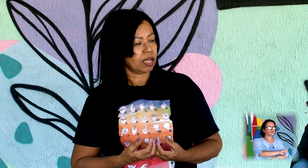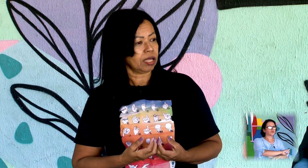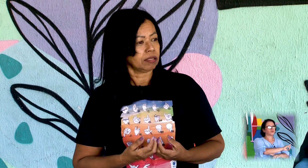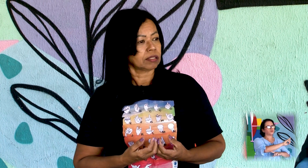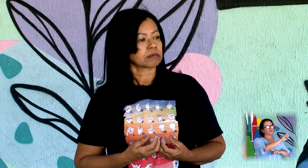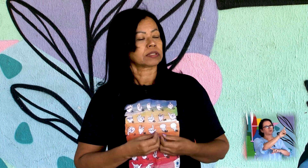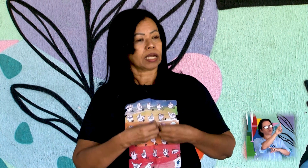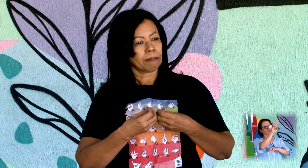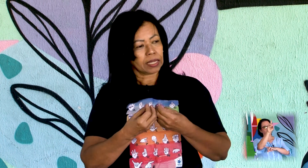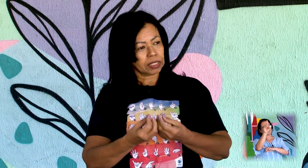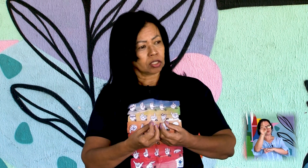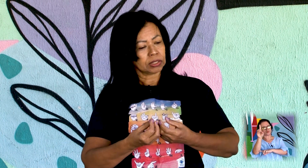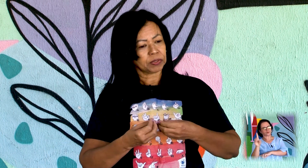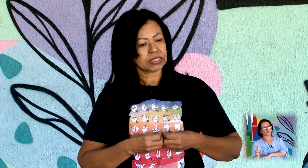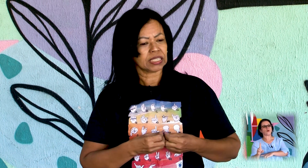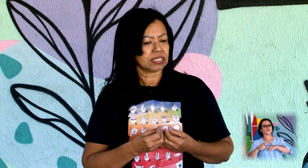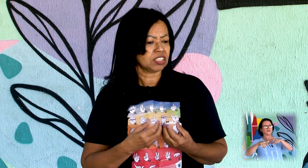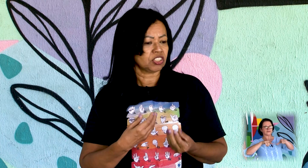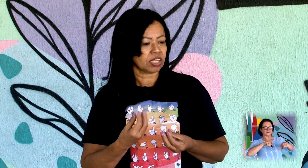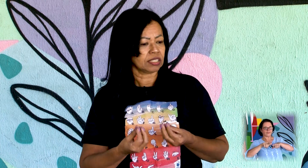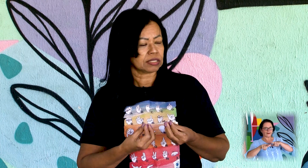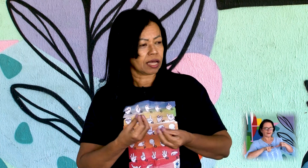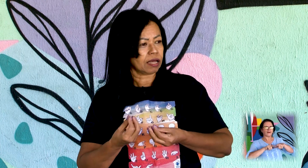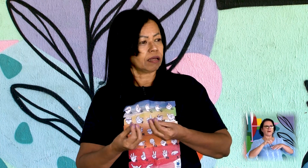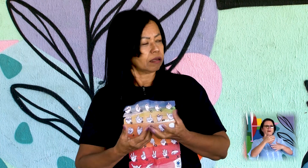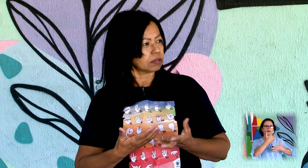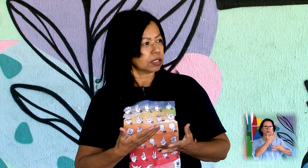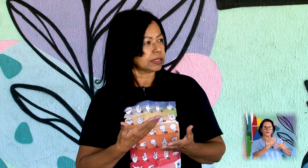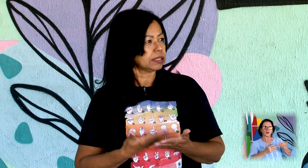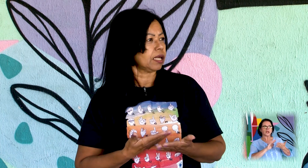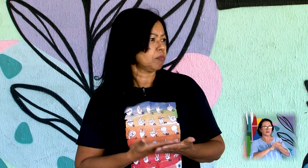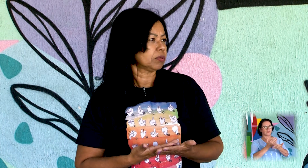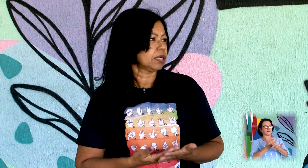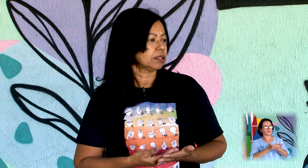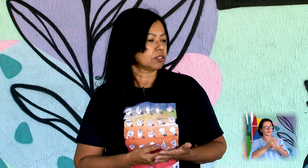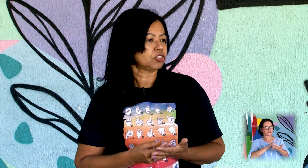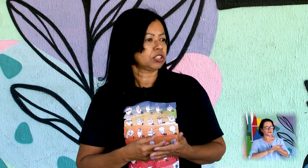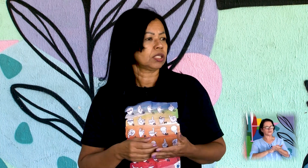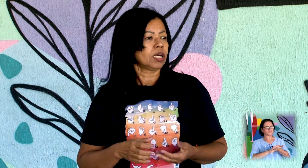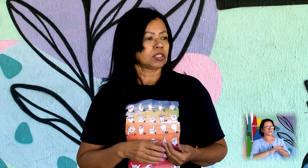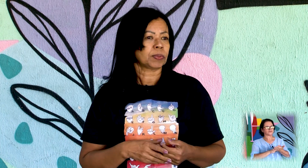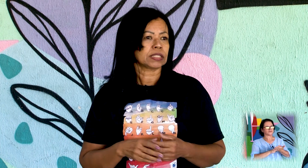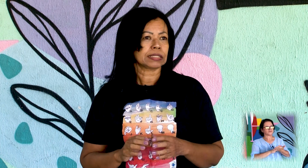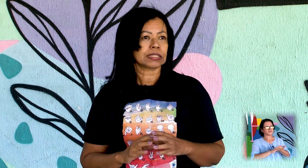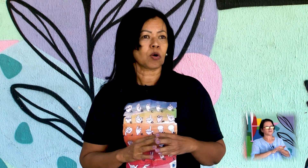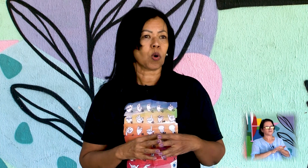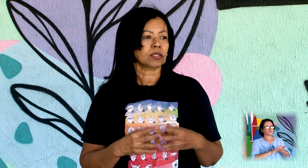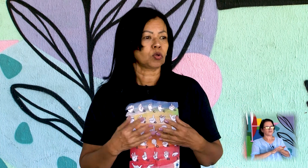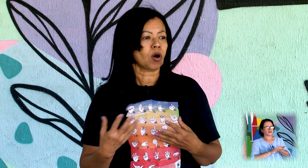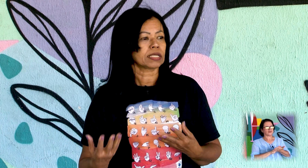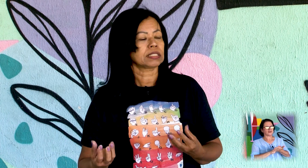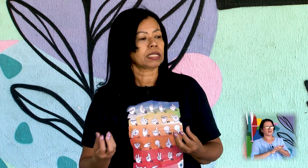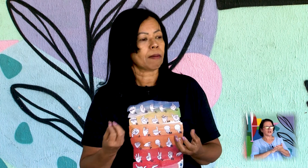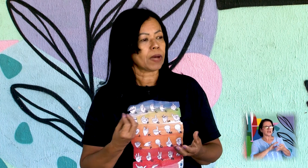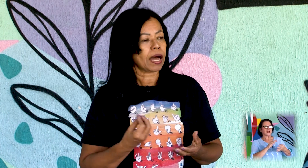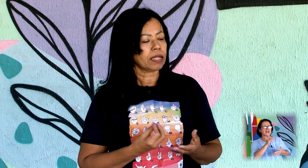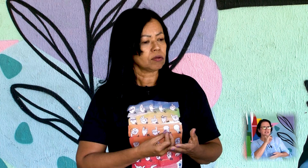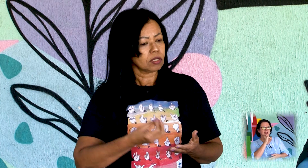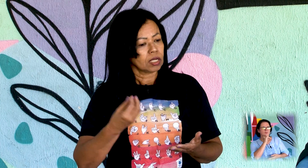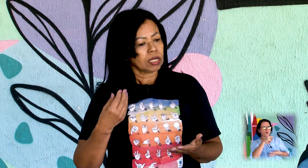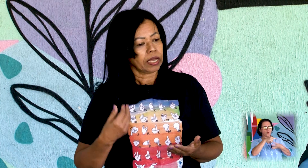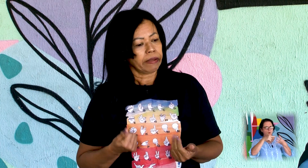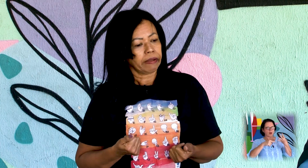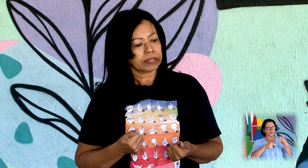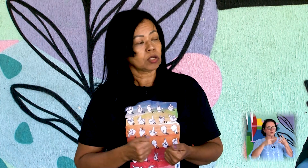inteiro, né, trabalhando. E por isso que existe, né, esse tempo, né? A gente, tipo assim, se são 4 horas de